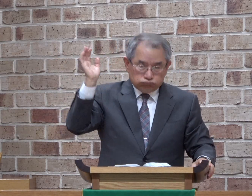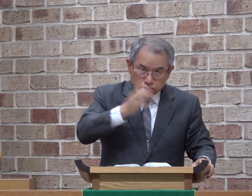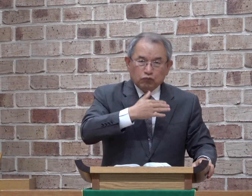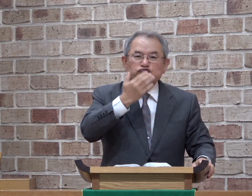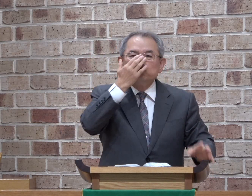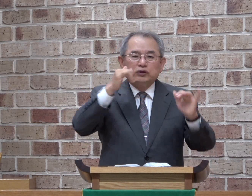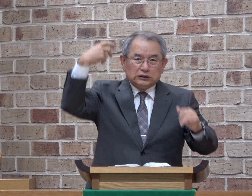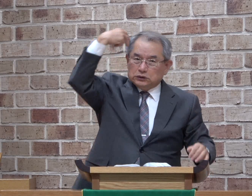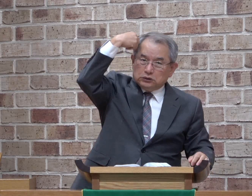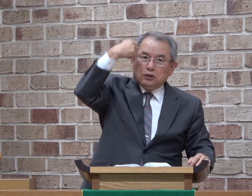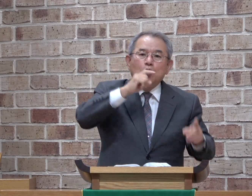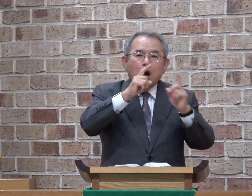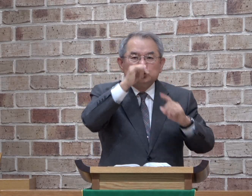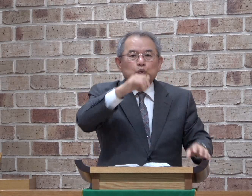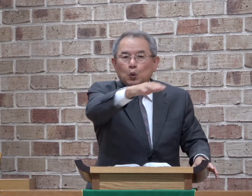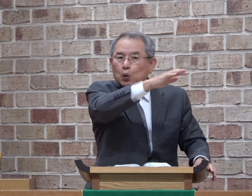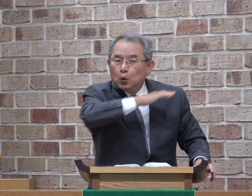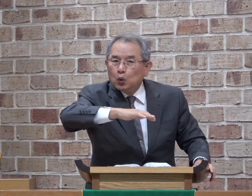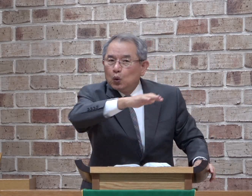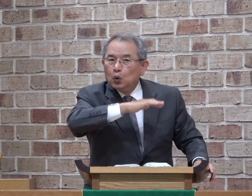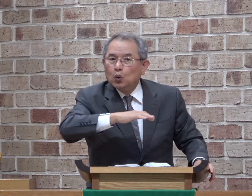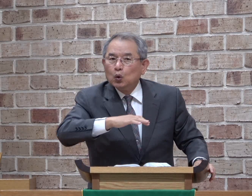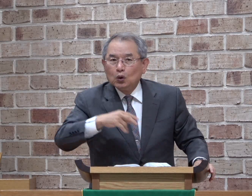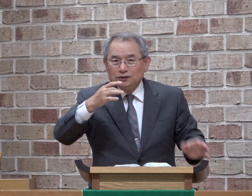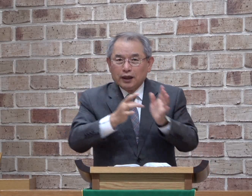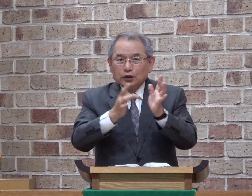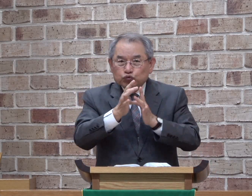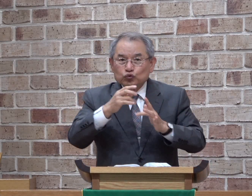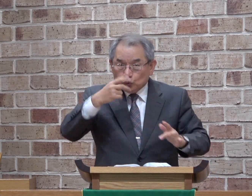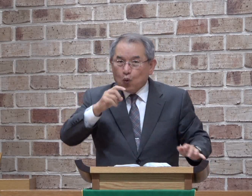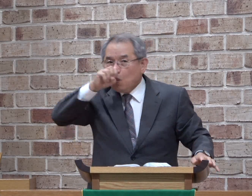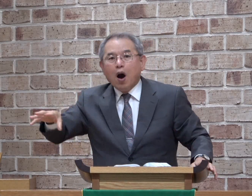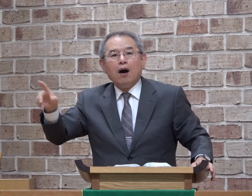전부터 유대인의 인식 가운데 이방인은 개 취급을 했습니다.